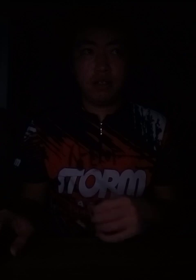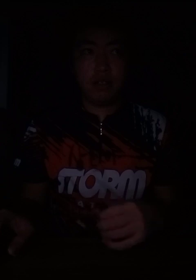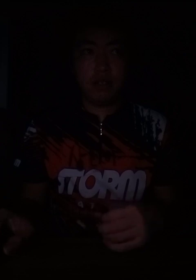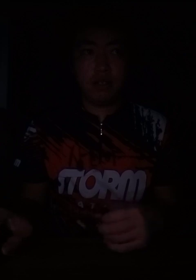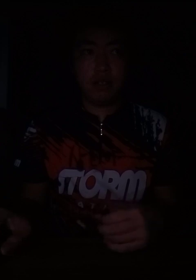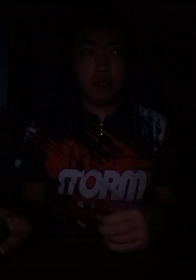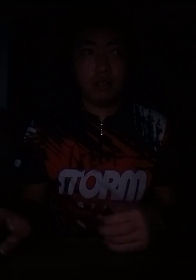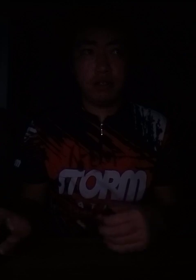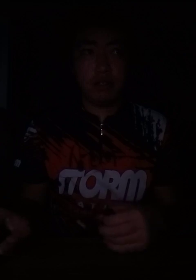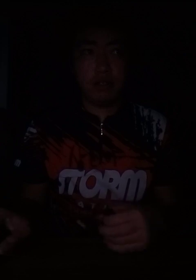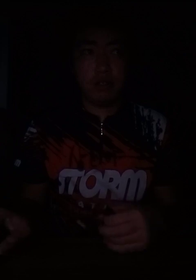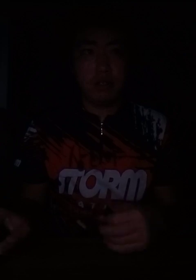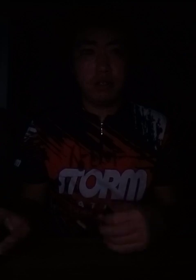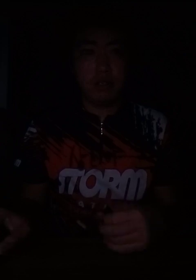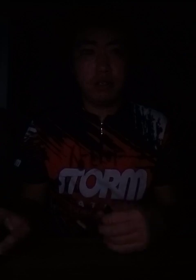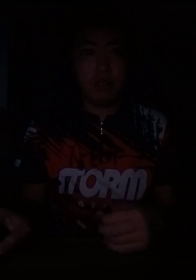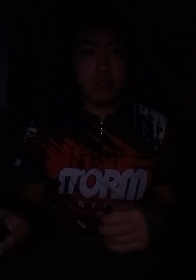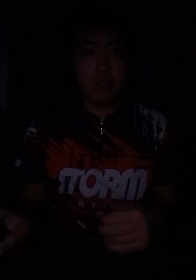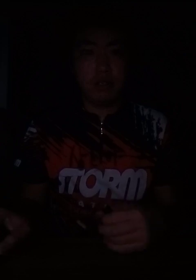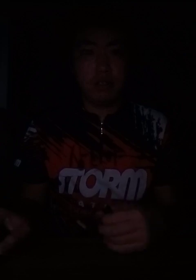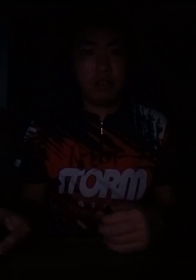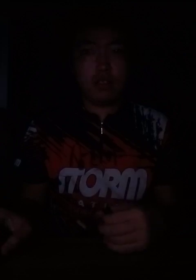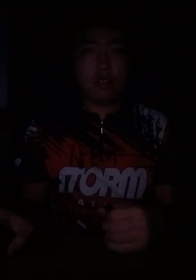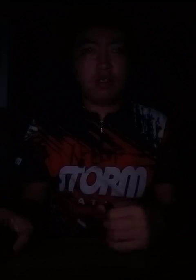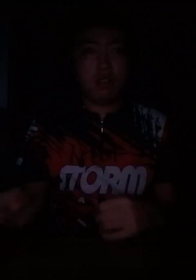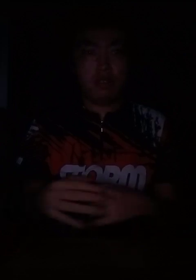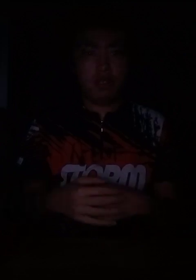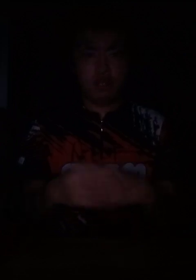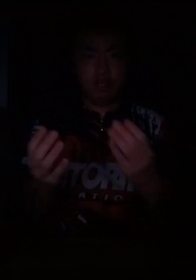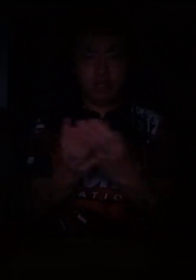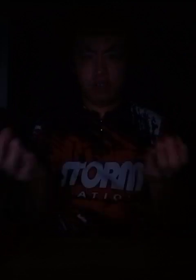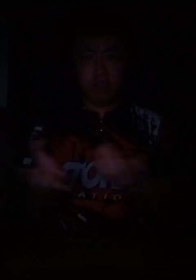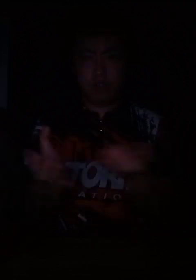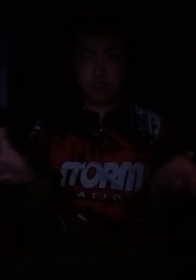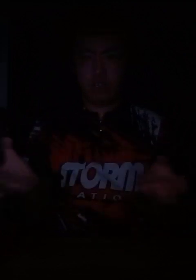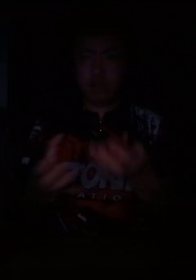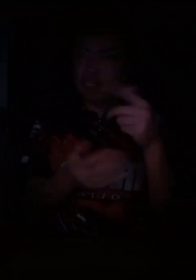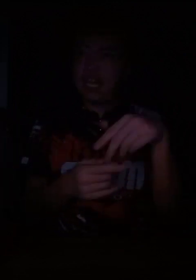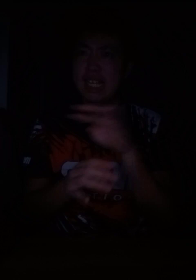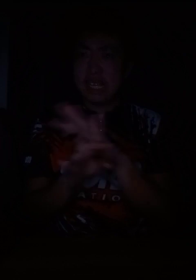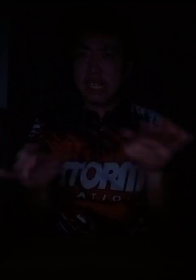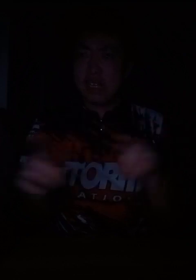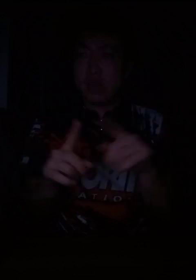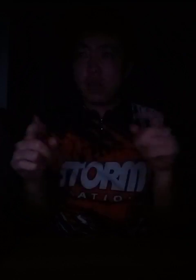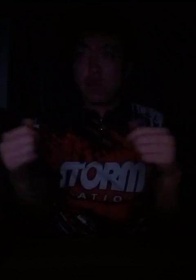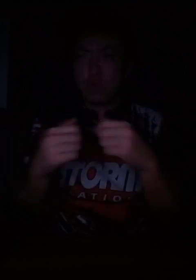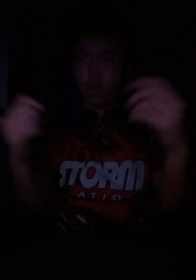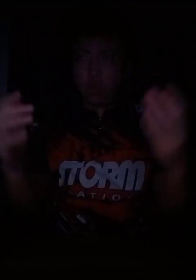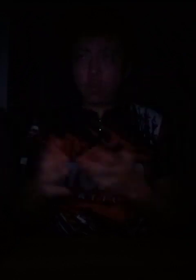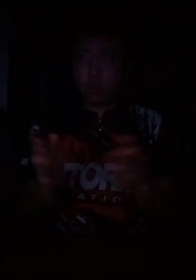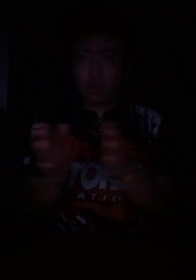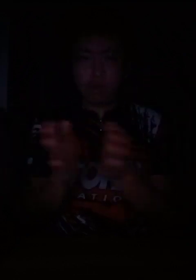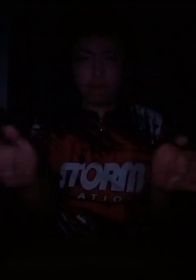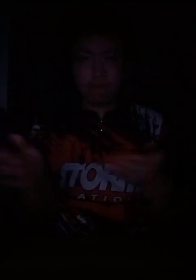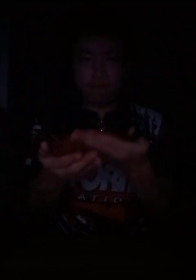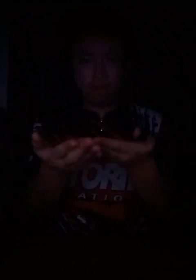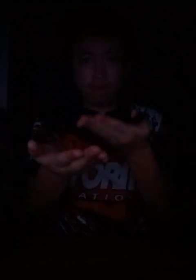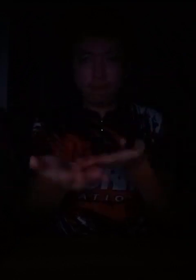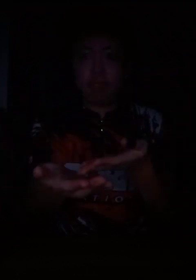첫 모금의 맛이 끝까지 간다. 자, 지금부터는 손석희 JTBC 사장의 폭행 논란 관련 소식 집중해서